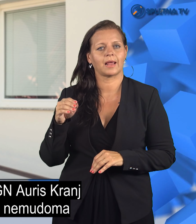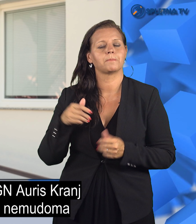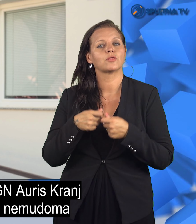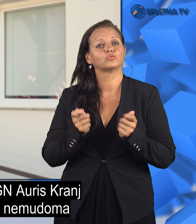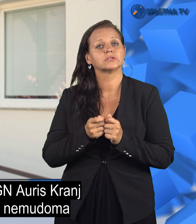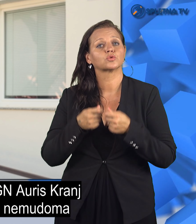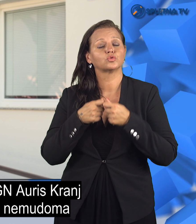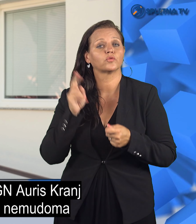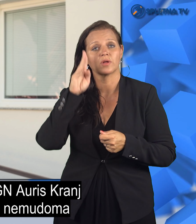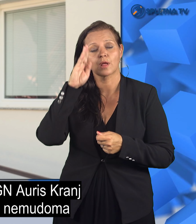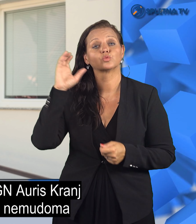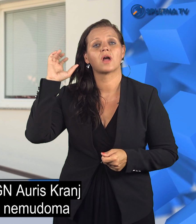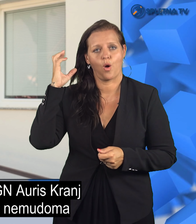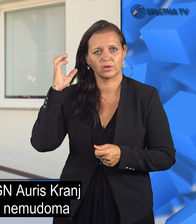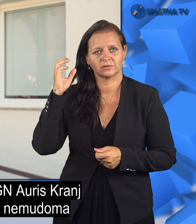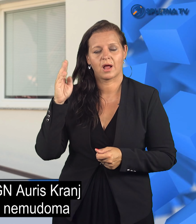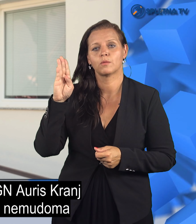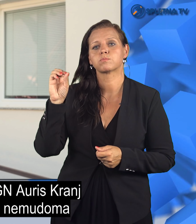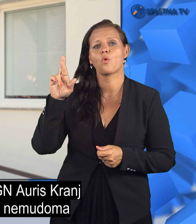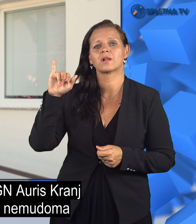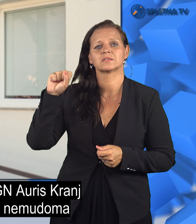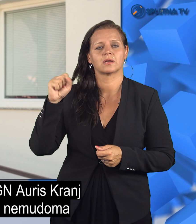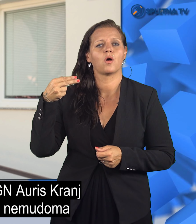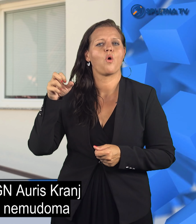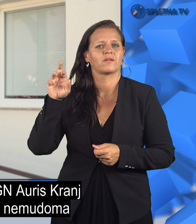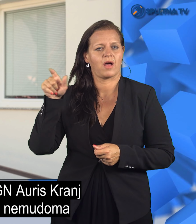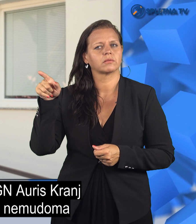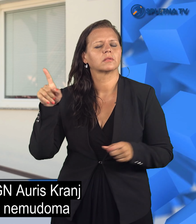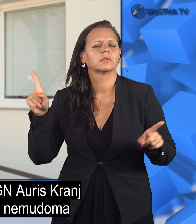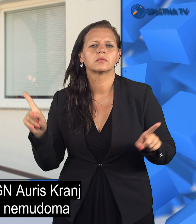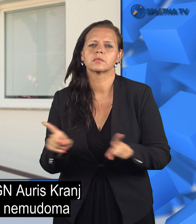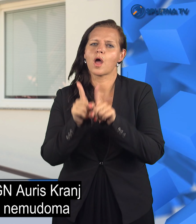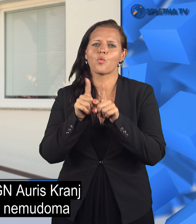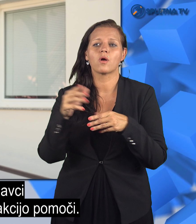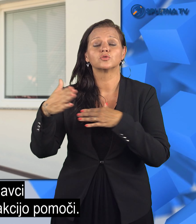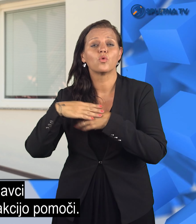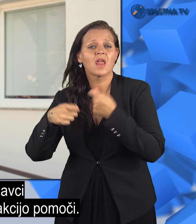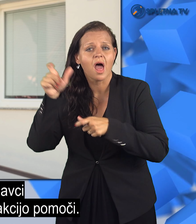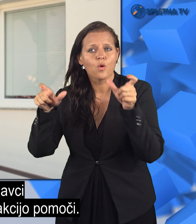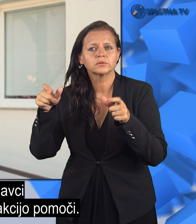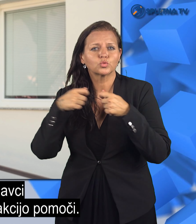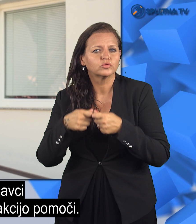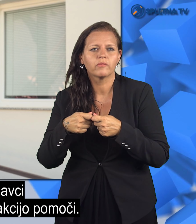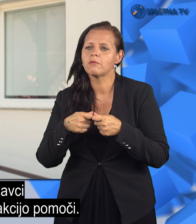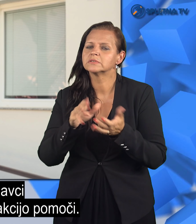Predsednik MDGN Auris Kranj Boris Horvat je nemudoma s sodelavci društva začel z akcijo pomoči.